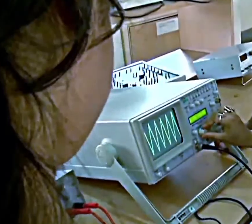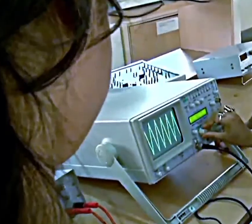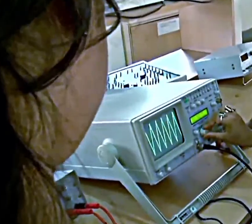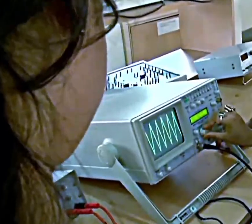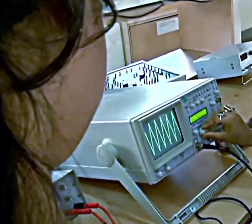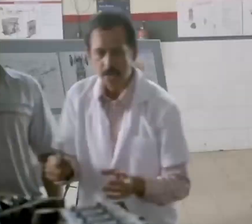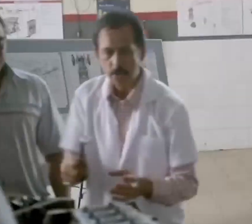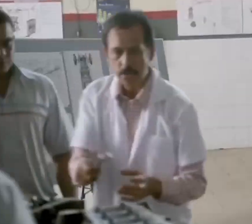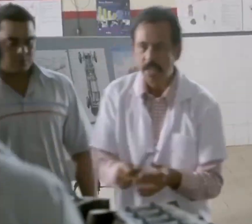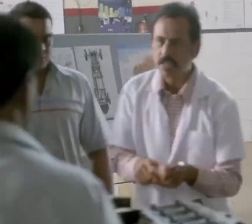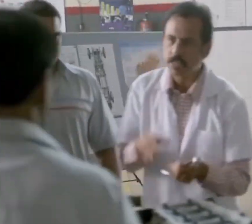प्रदान करता है।